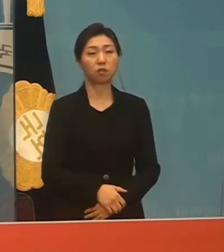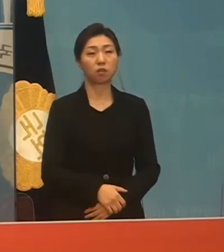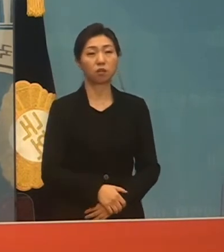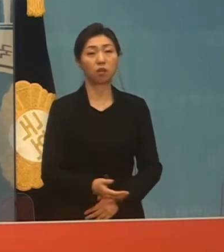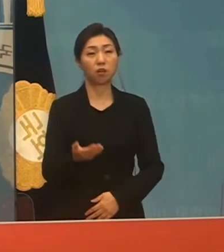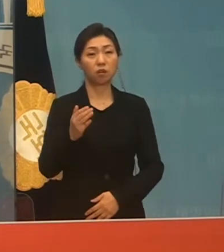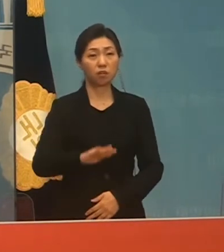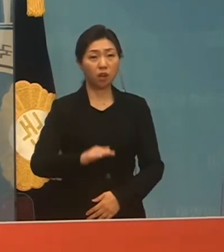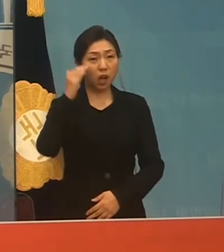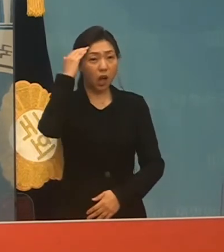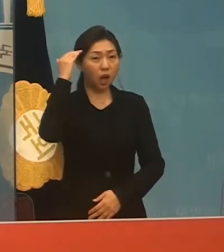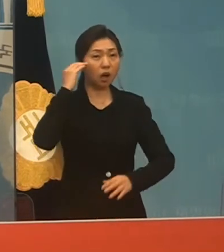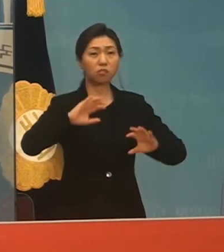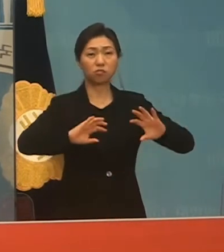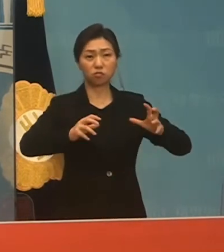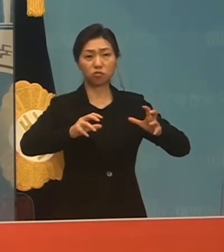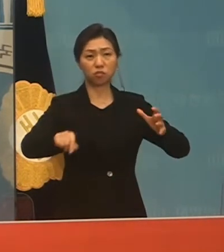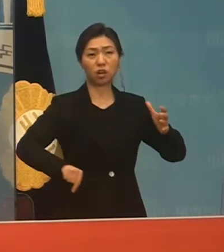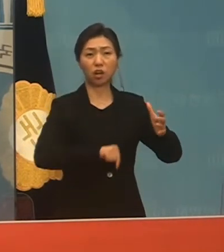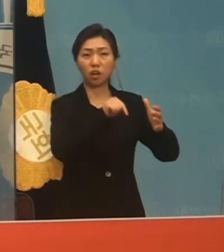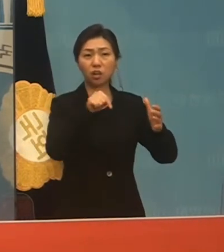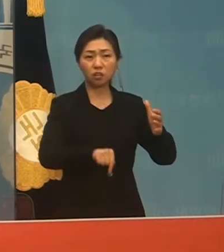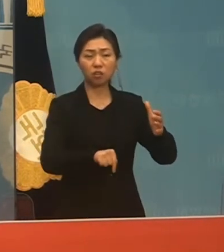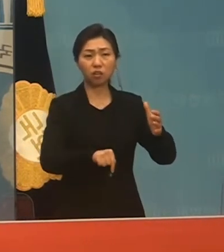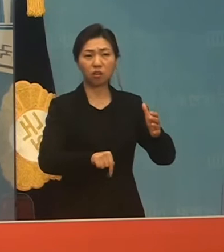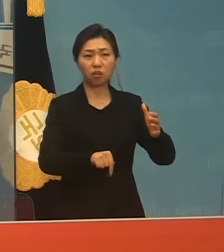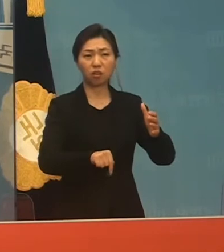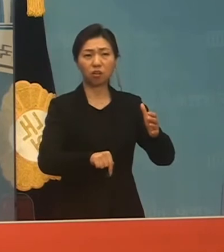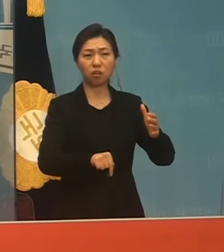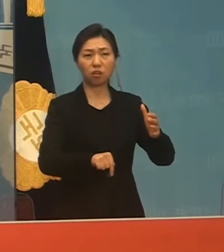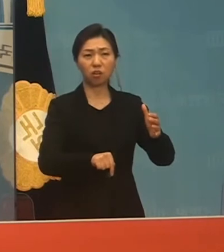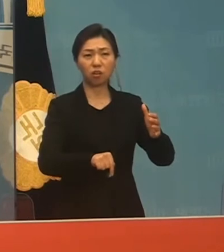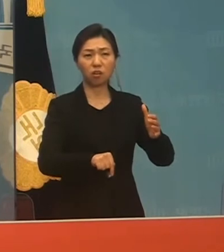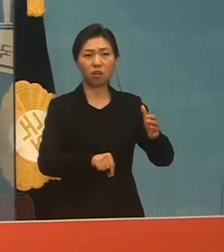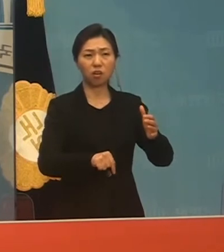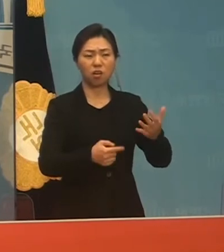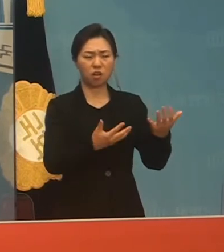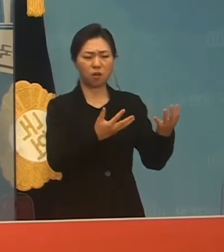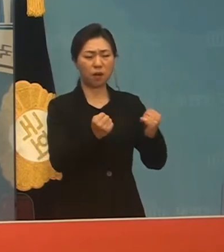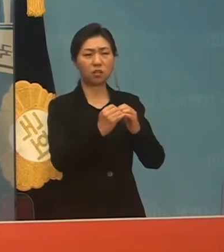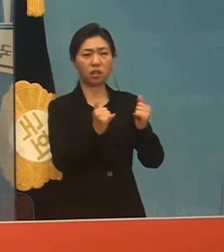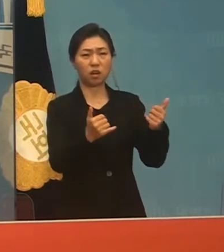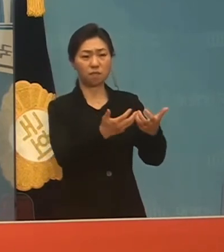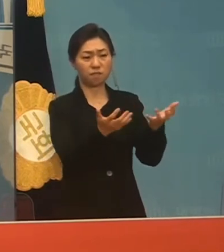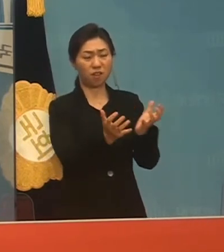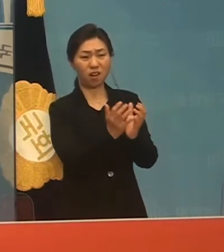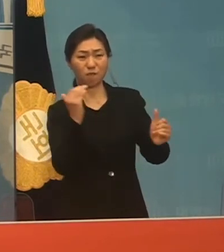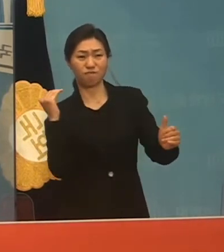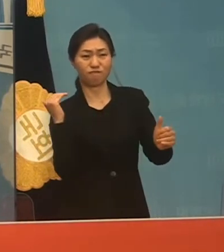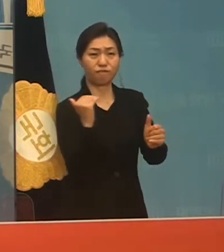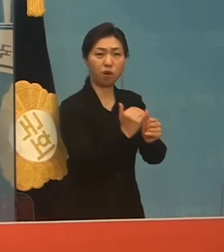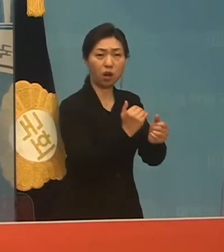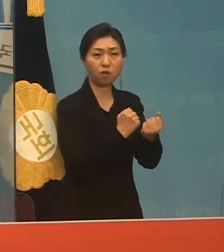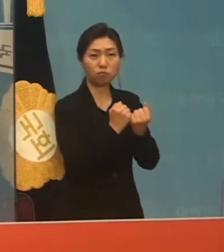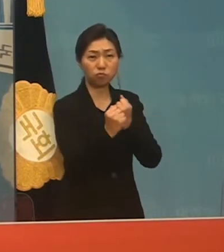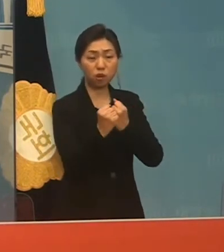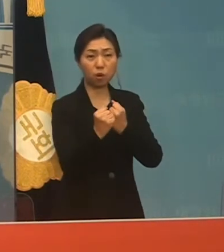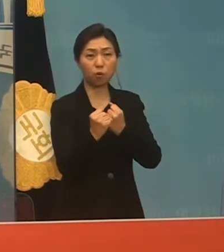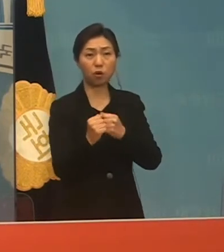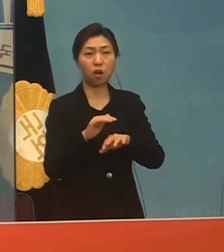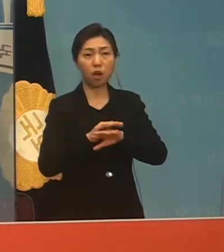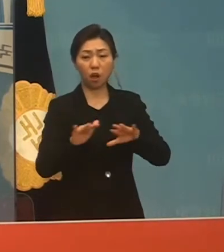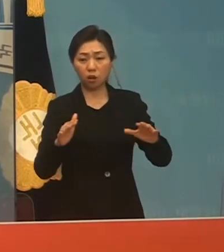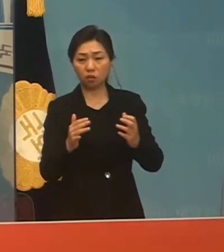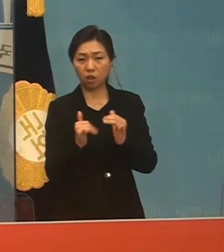그런데 지금 우리나라에서 이 집단화가 반복적으로 일어나고 있는데도 어느 누구 하나 해결해 줄